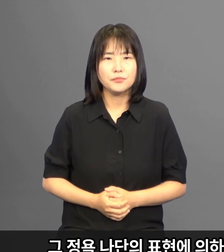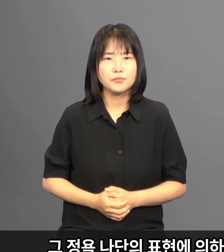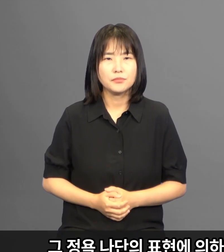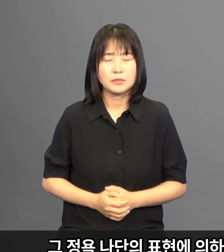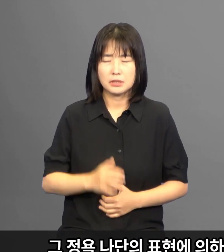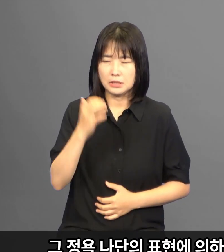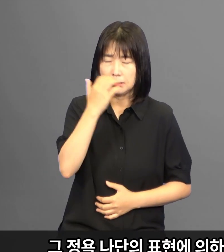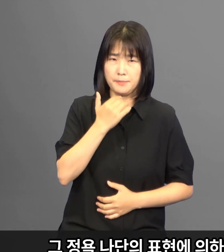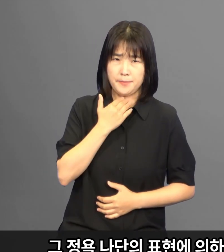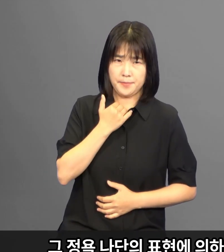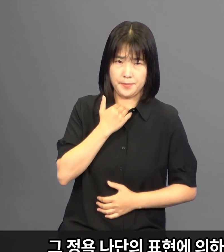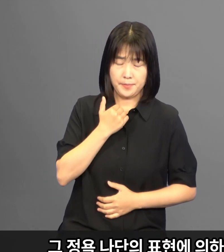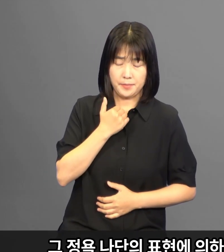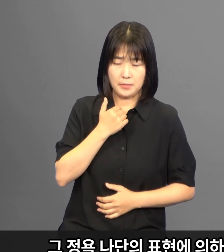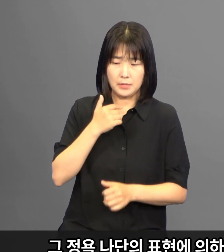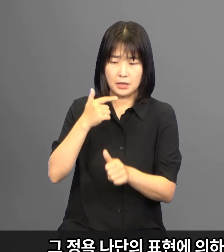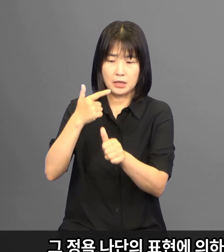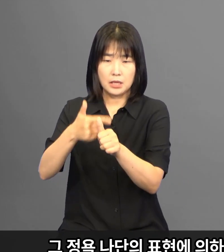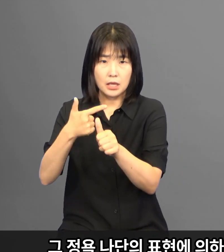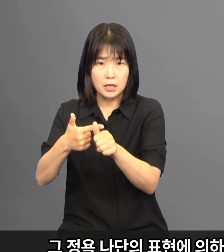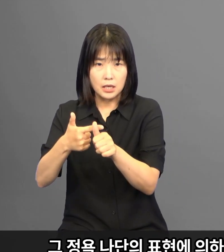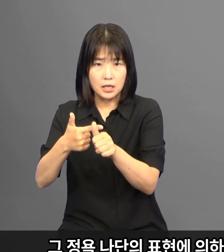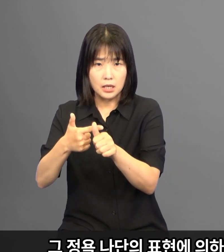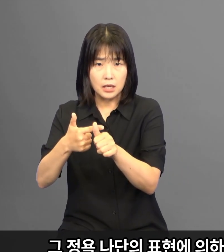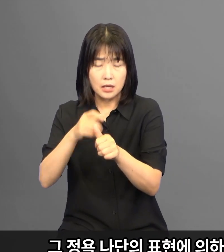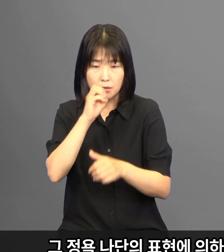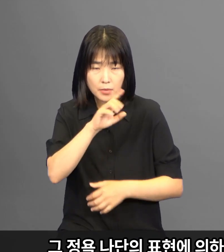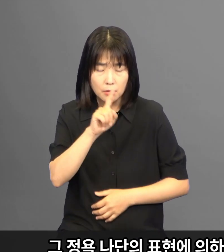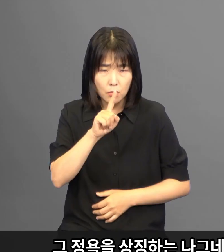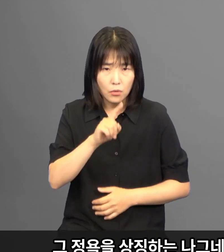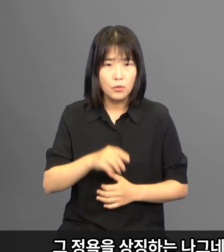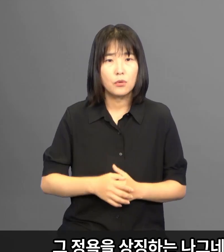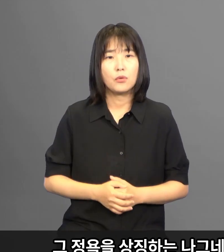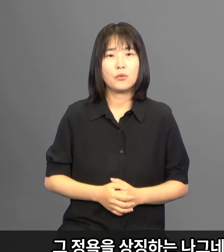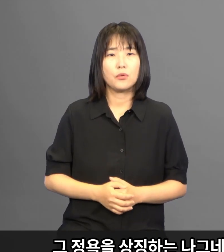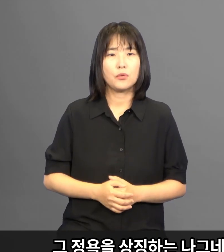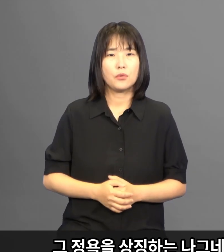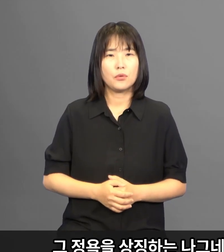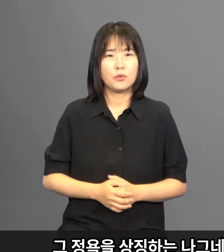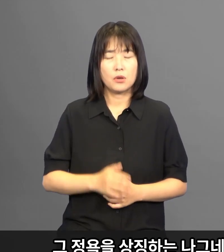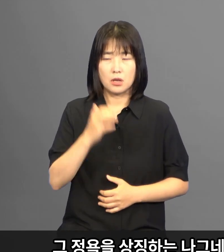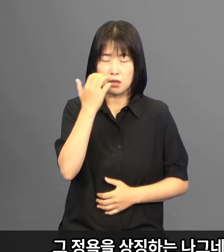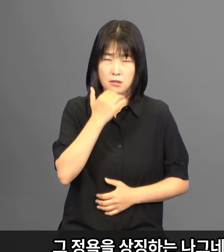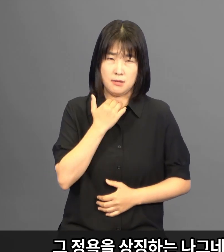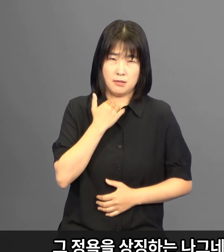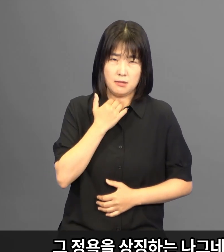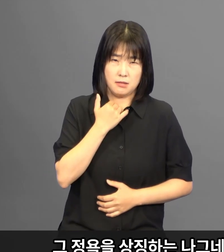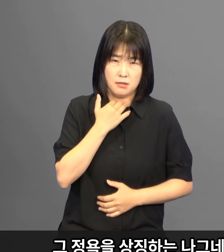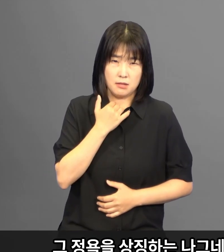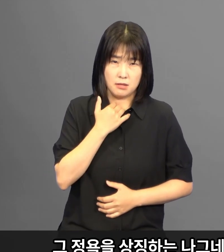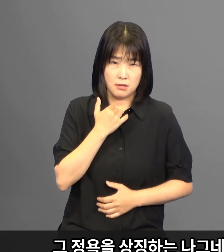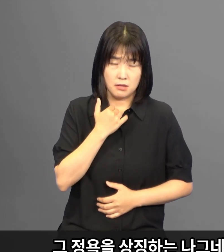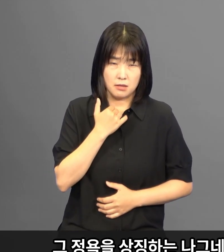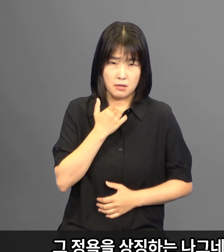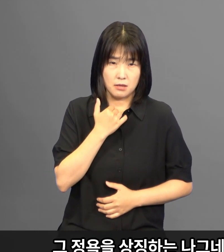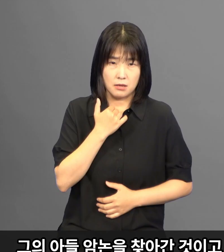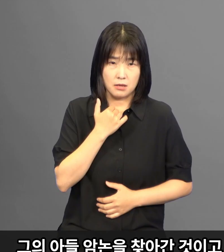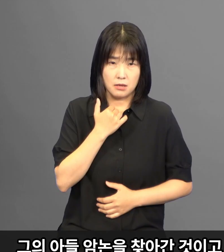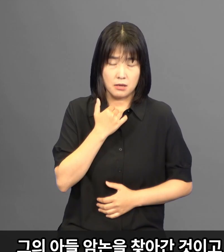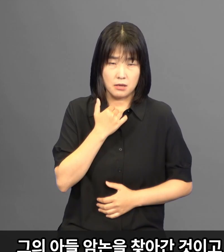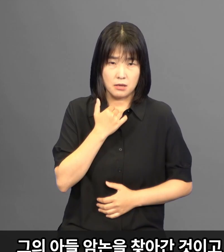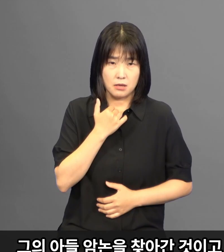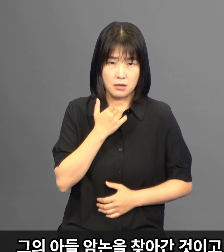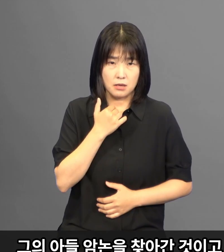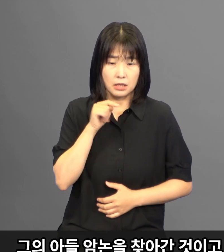정욕, 나단의 표현에 의하면 그 비유에서 나그네로 찾아왔던 그 정욕을 상징하는 나그네가 이제는 누구를 찾아간 겁니까?